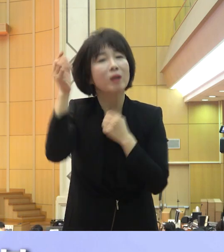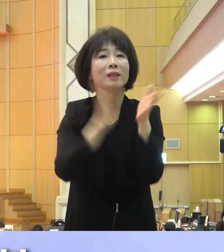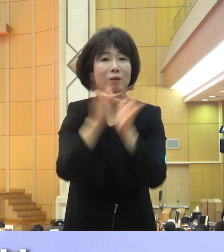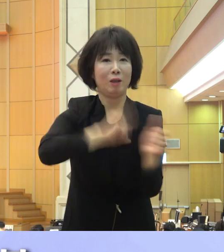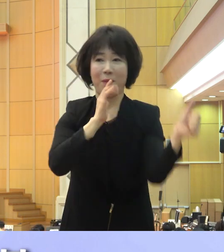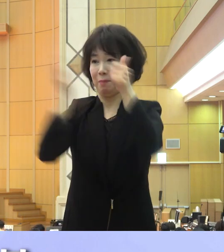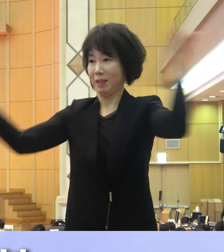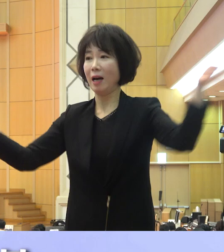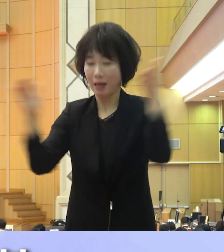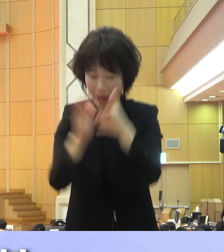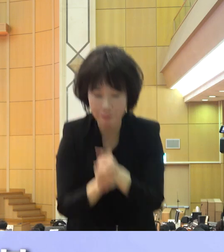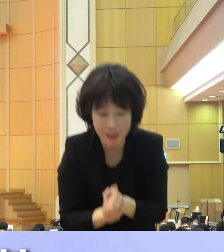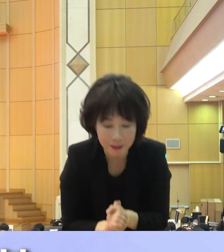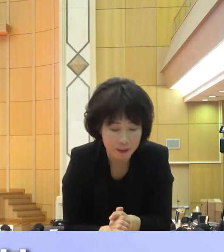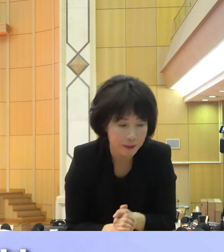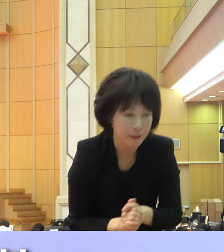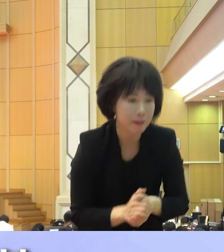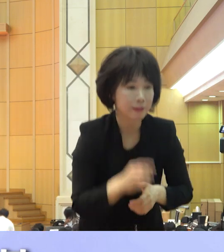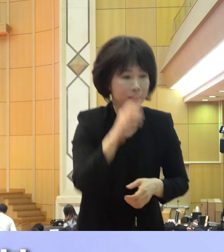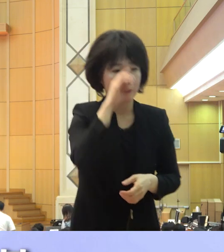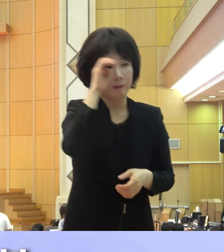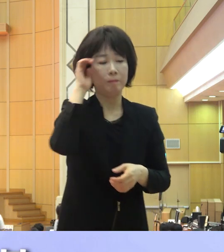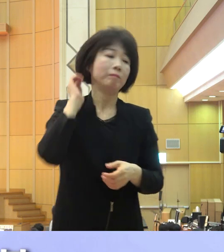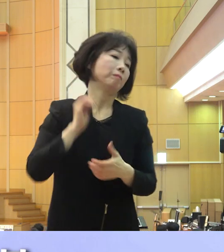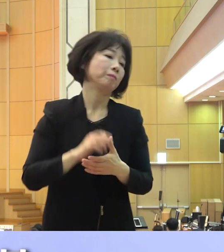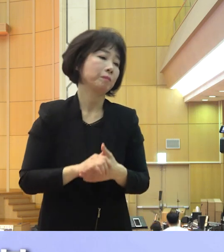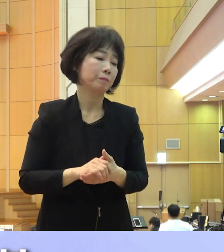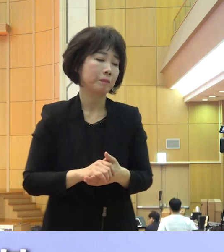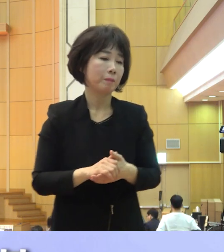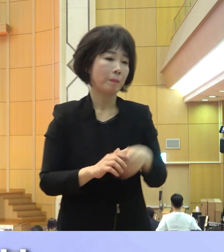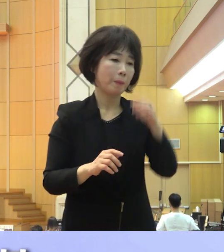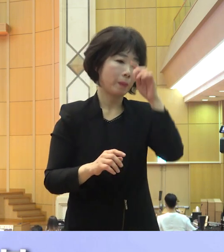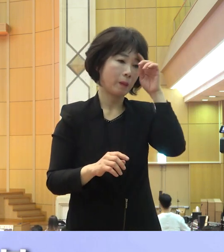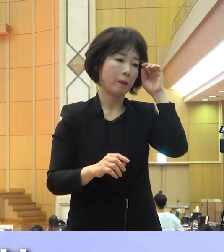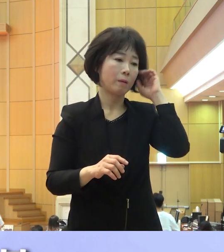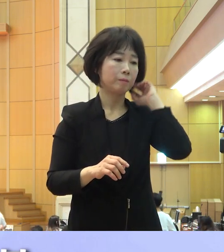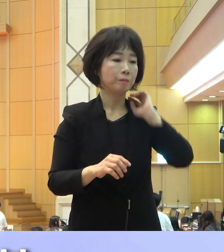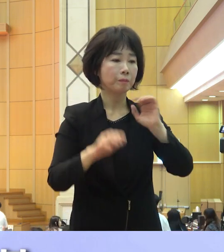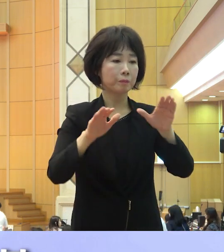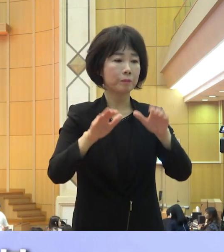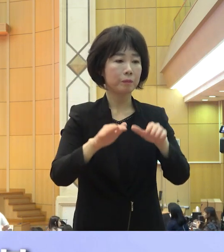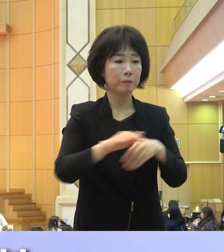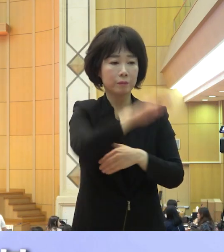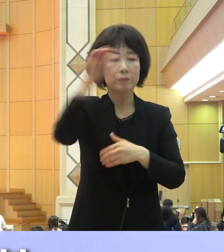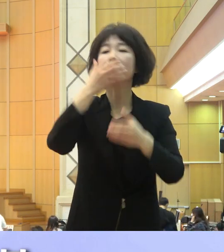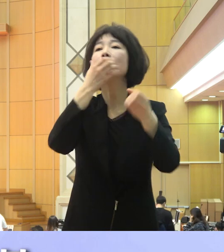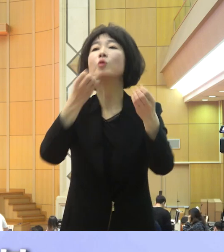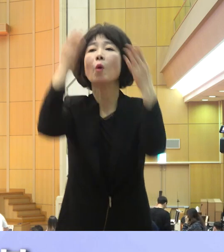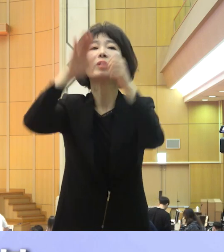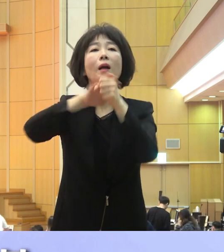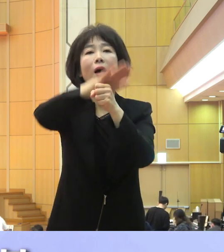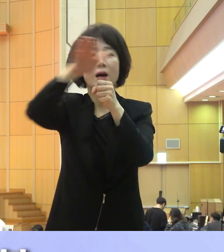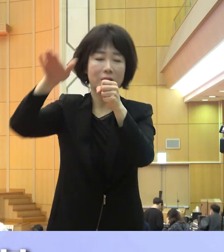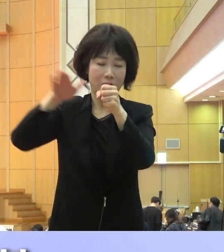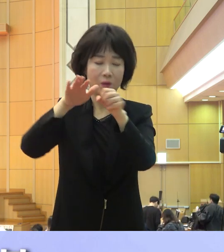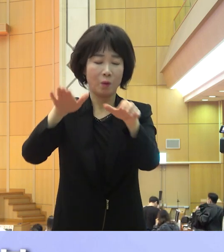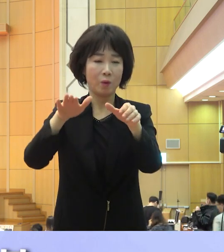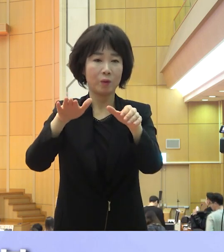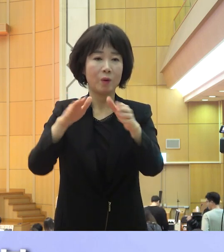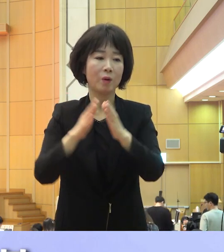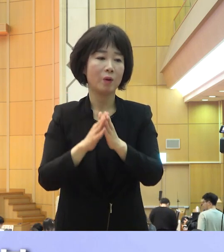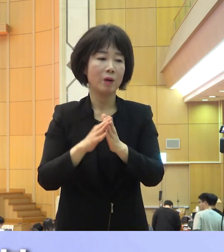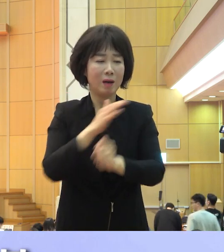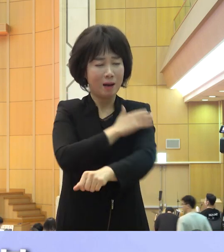살기를 바랍니다. 기도합니다. 하나님 아버지, 감사드립니다. 우리를 이처럼 사랑해 주셔서